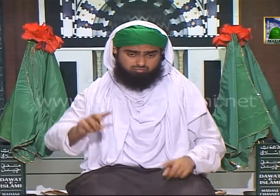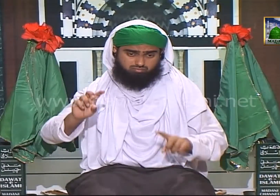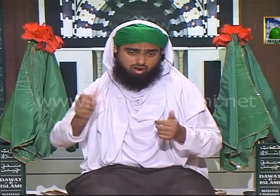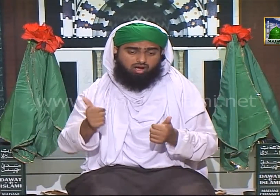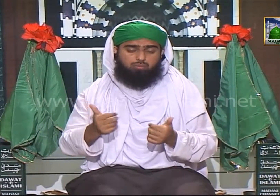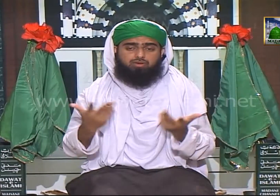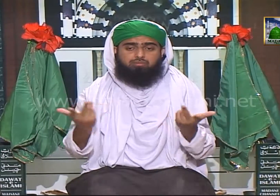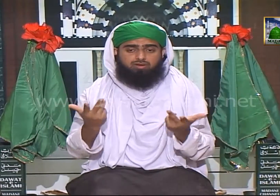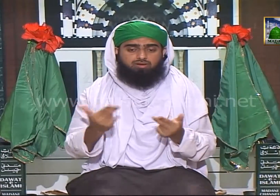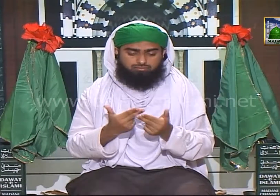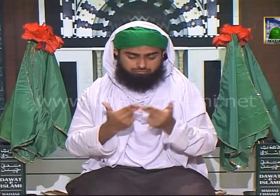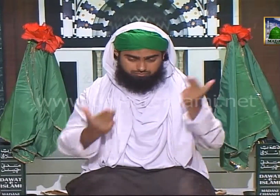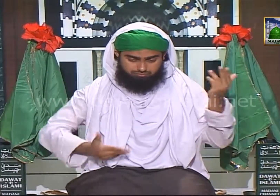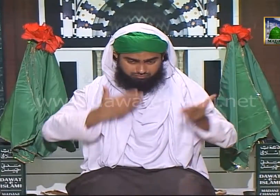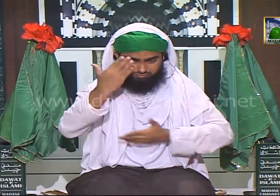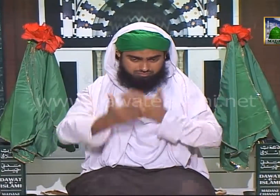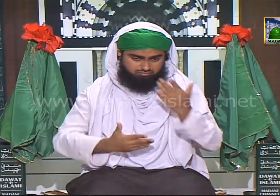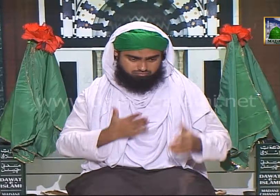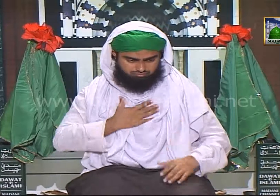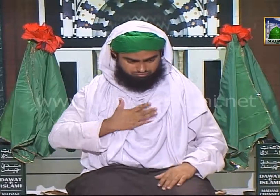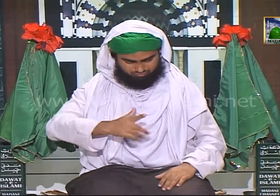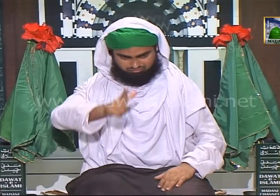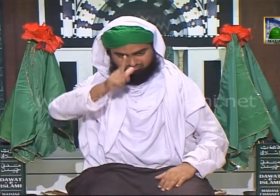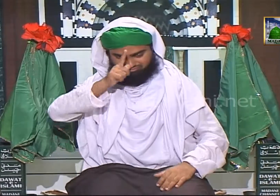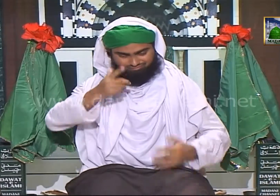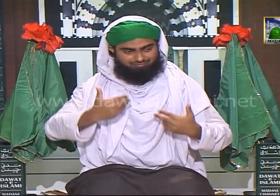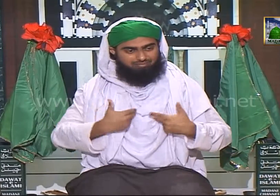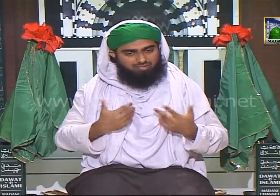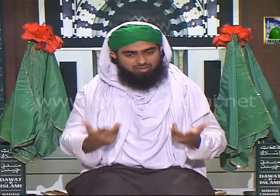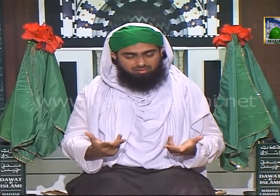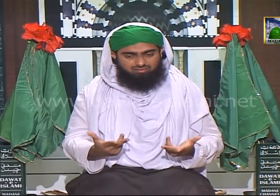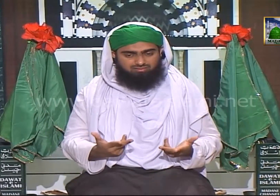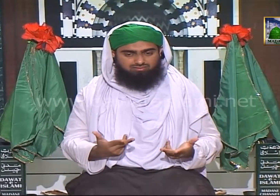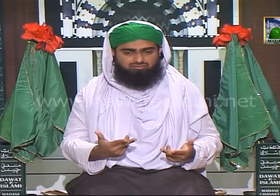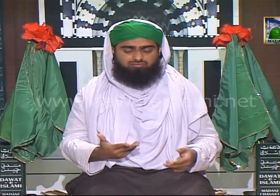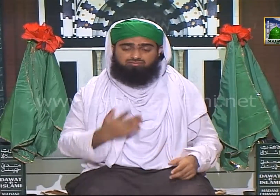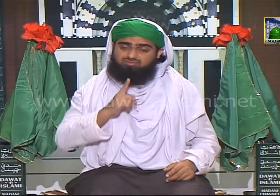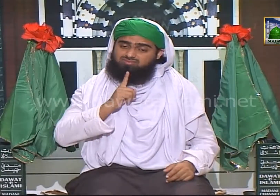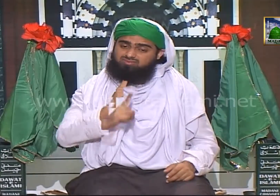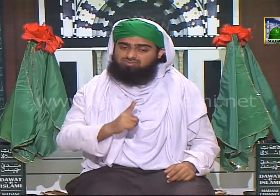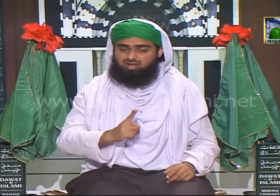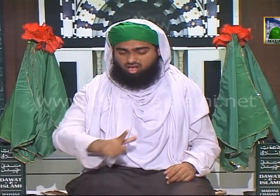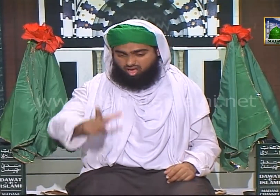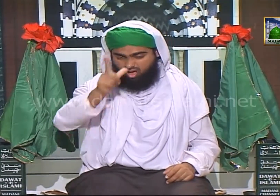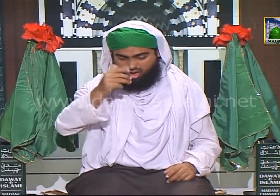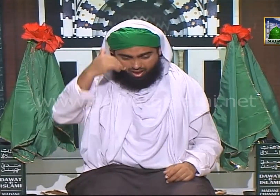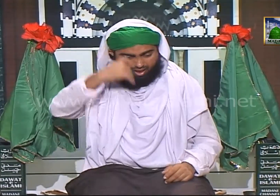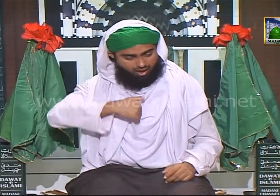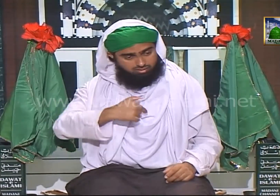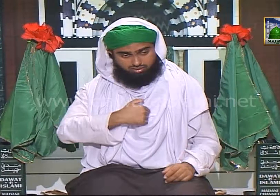कामयाब दाव ये है अना। अना और अना जो है वो हर एक के अंदर घुसी हुई है। देखो हर एक आपको परेशान